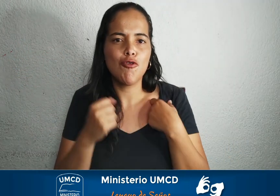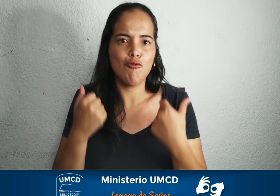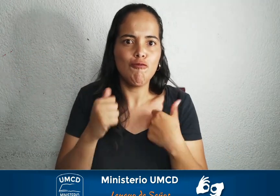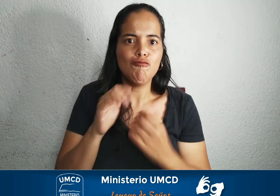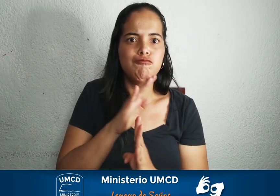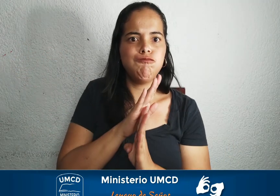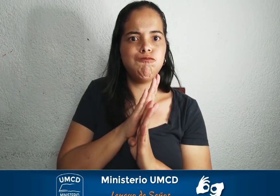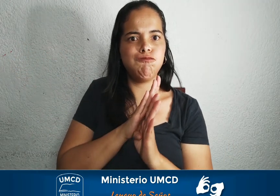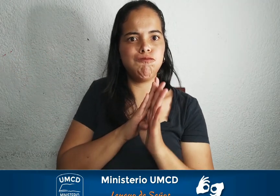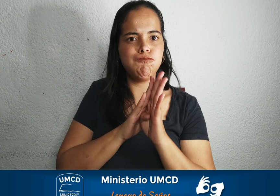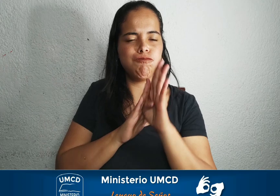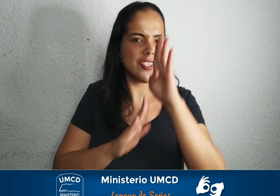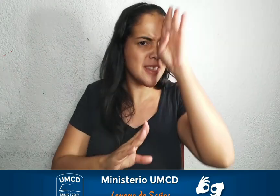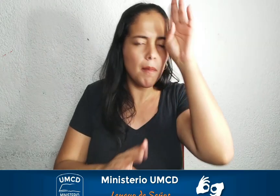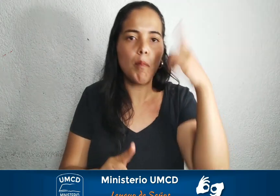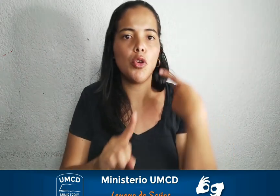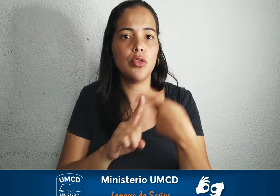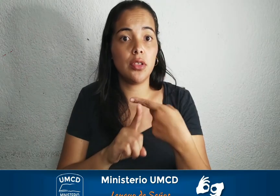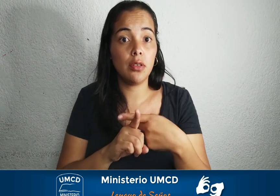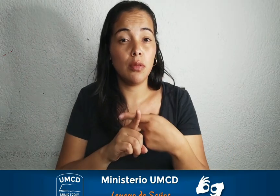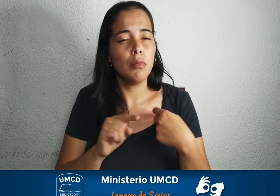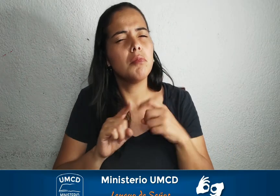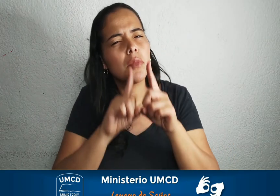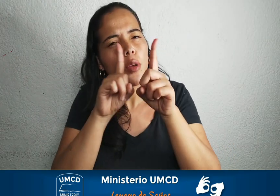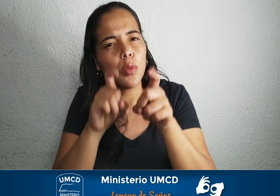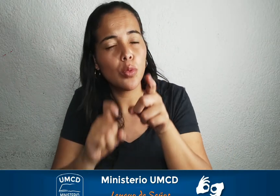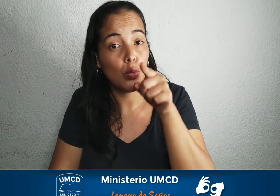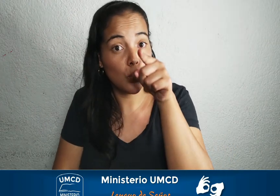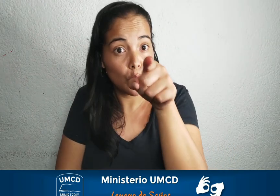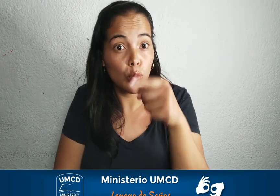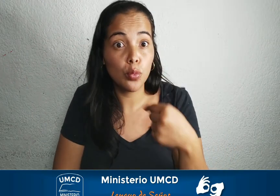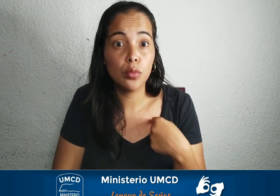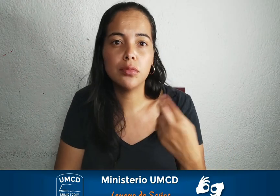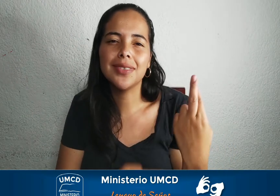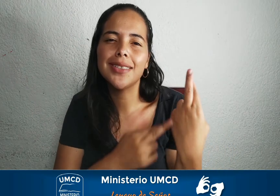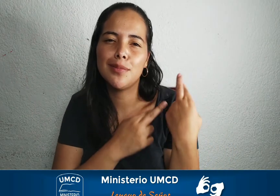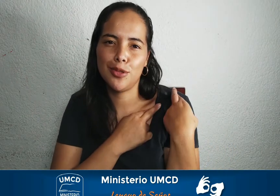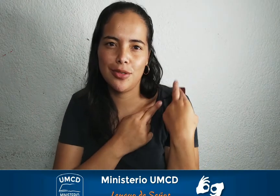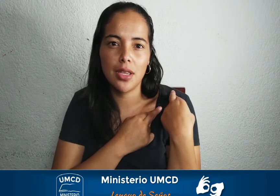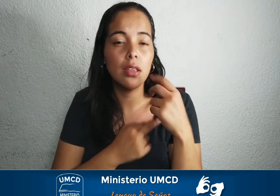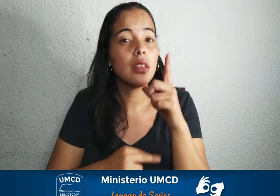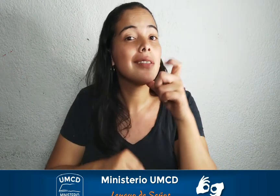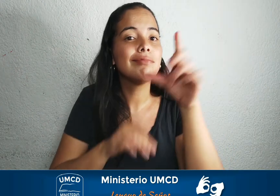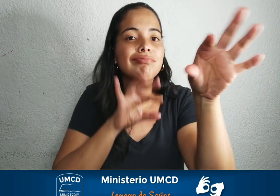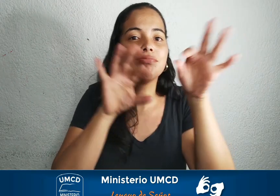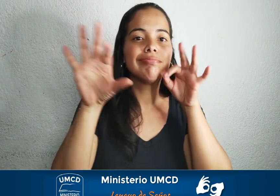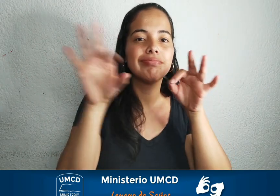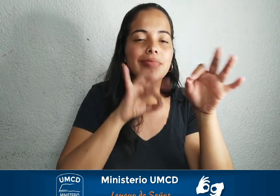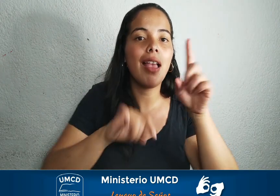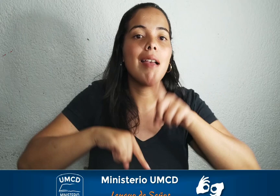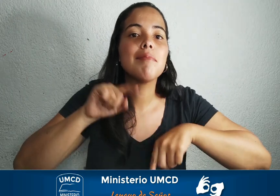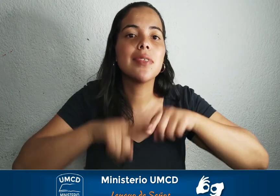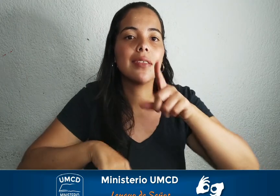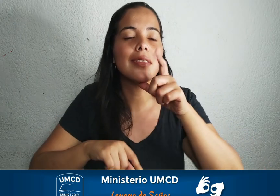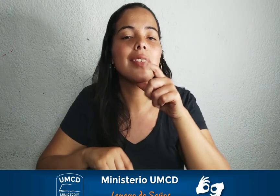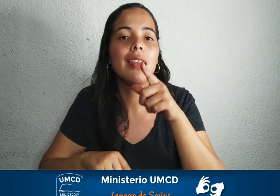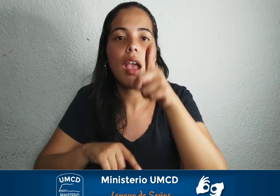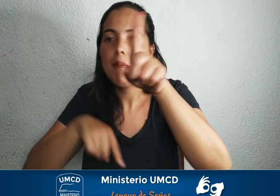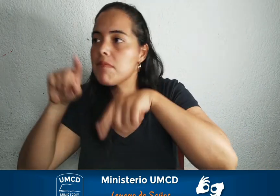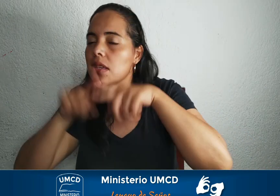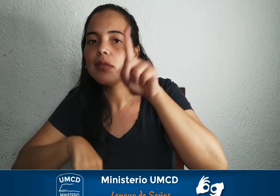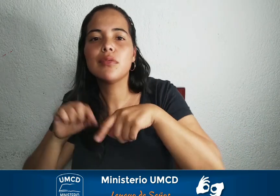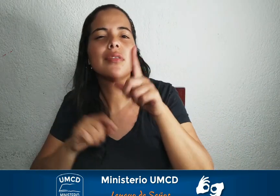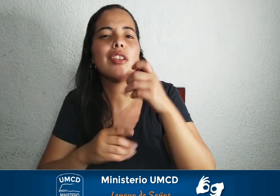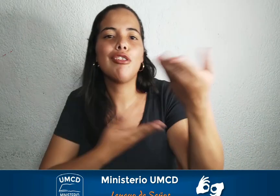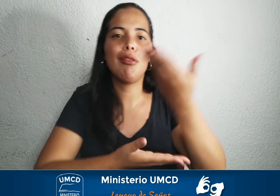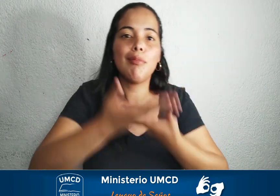sea la que recibimos positiva. Usted y yo somos responsables de lo que permitimos entrar a